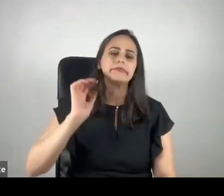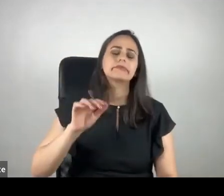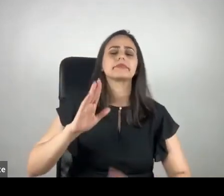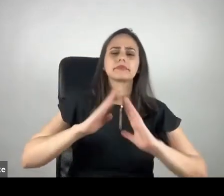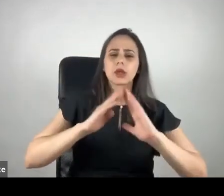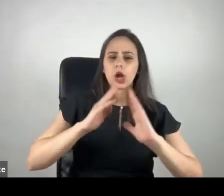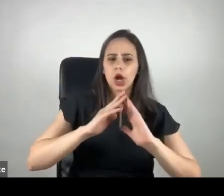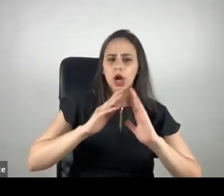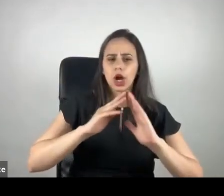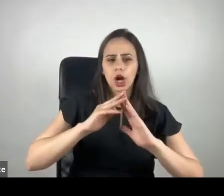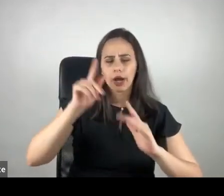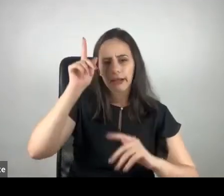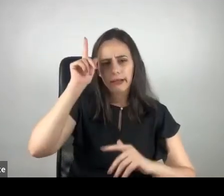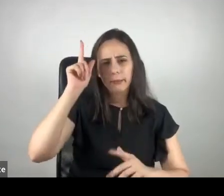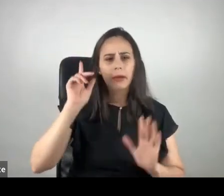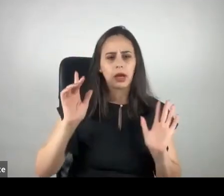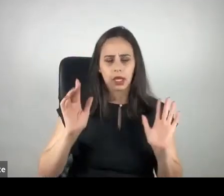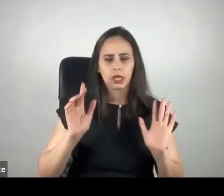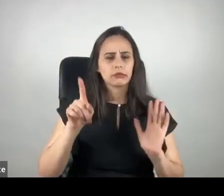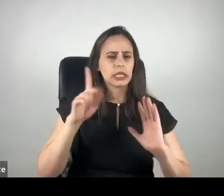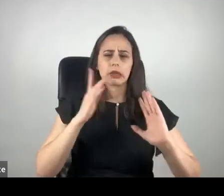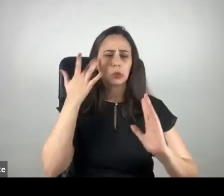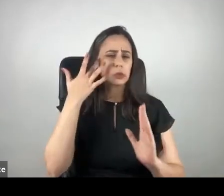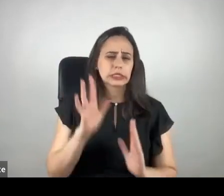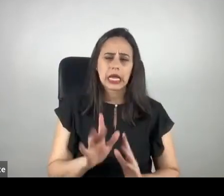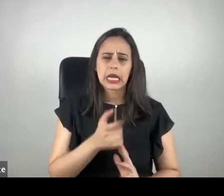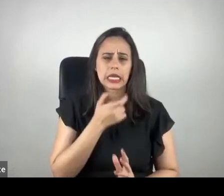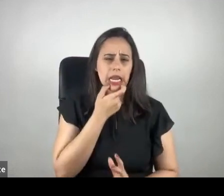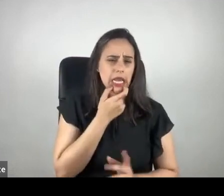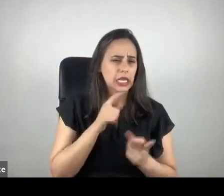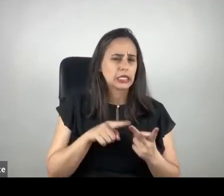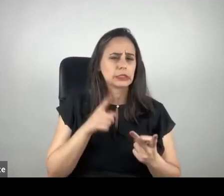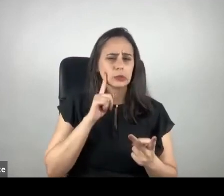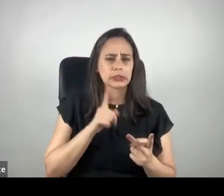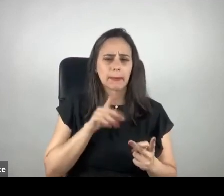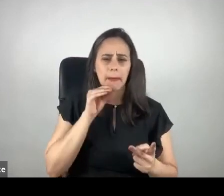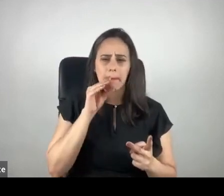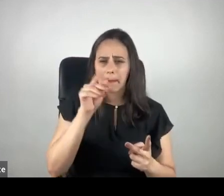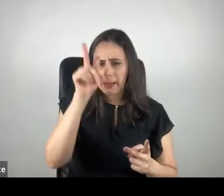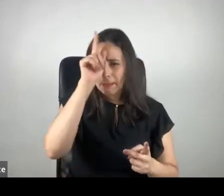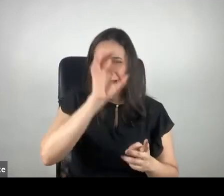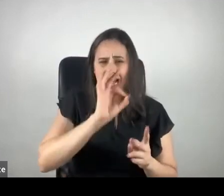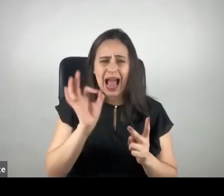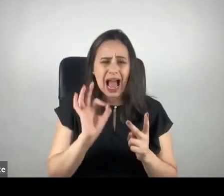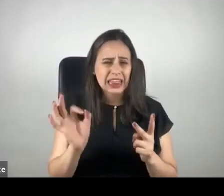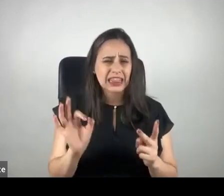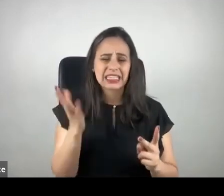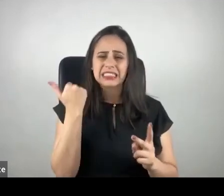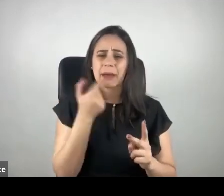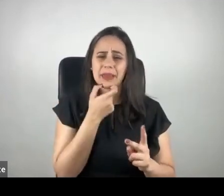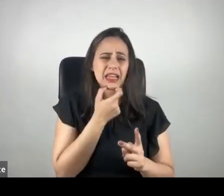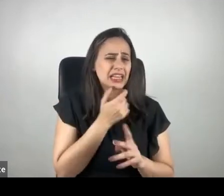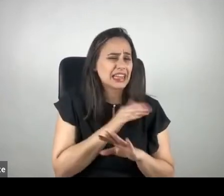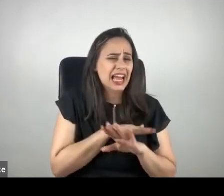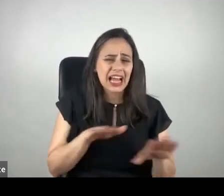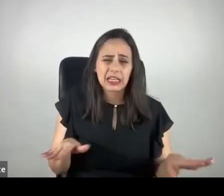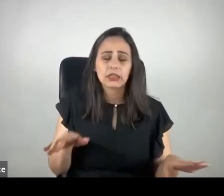onde você não sabe alemão, você não sabe inglês, você só sabe português, e você está na Alemanha.